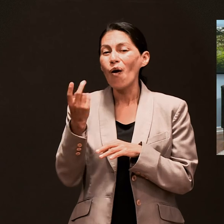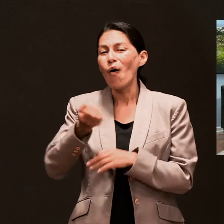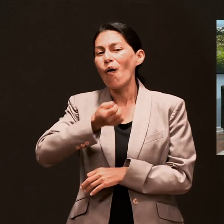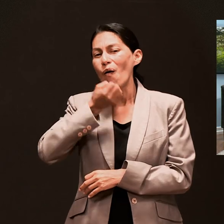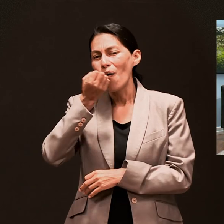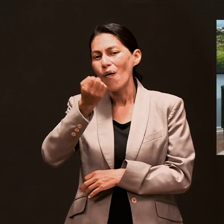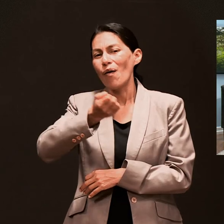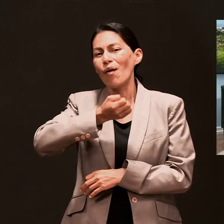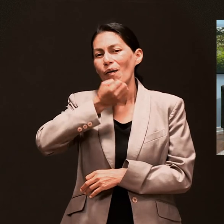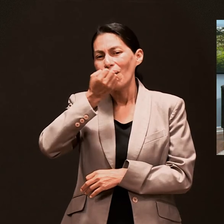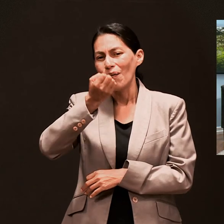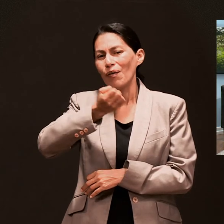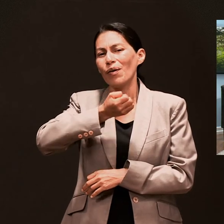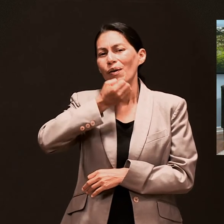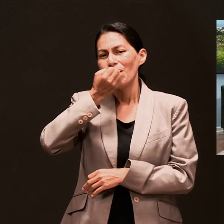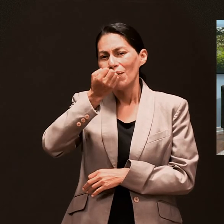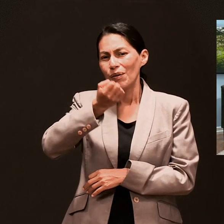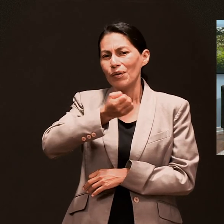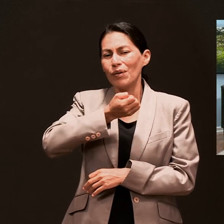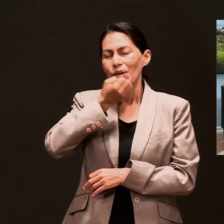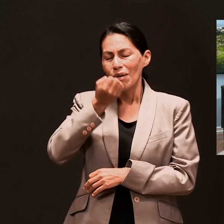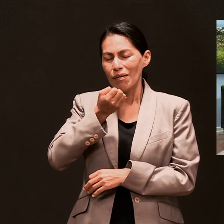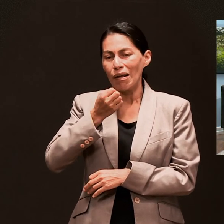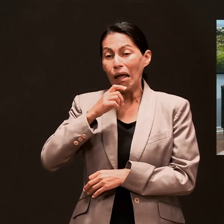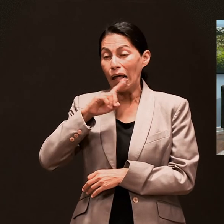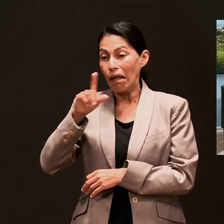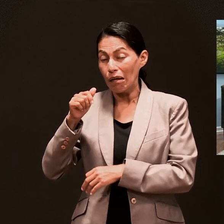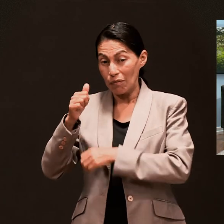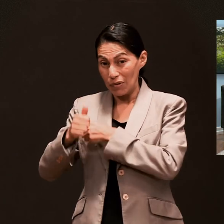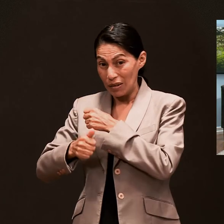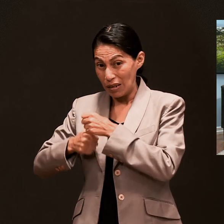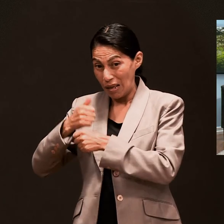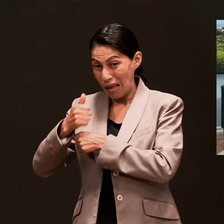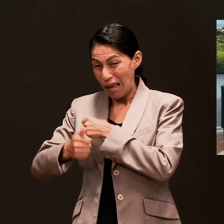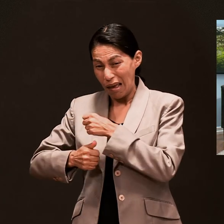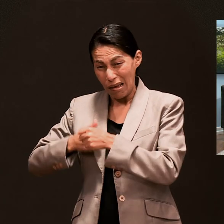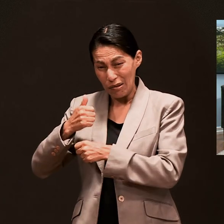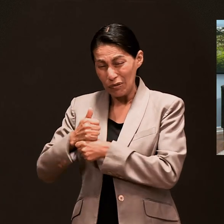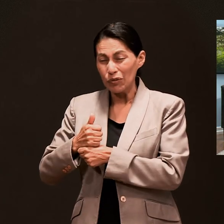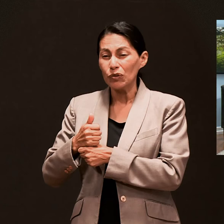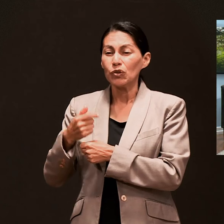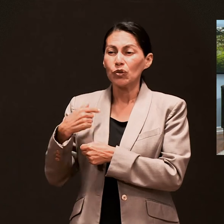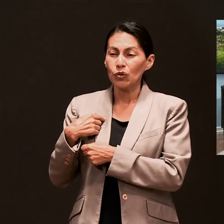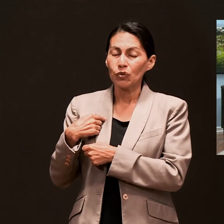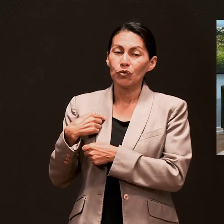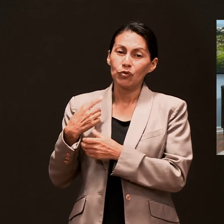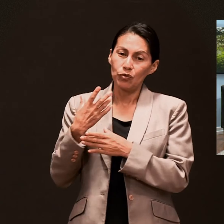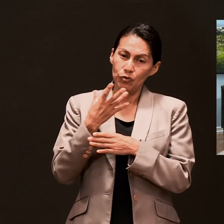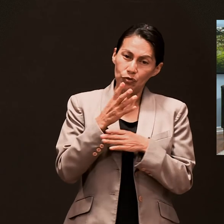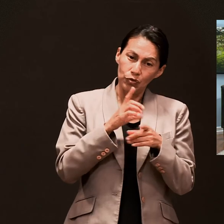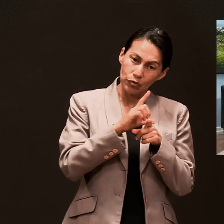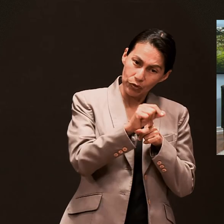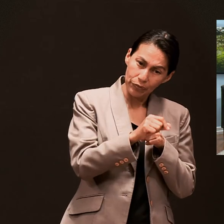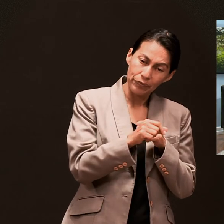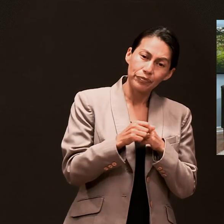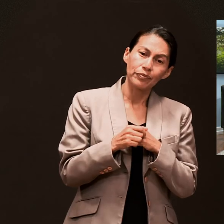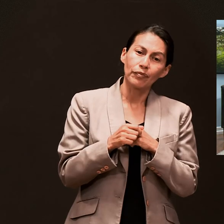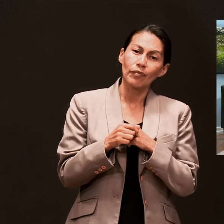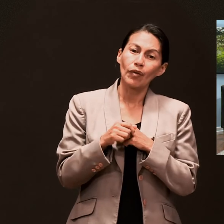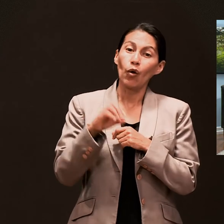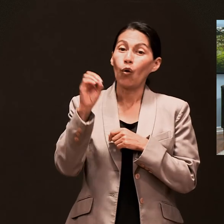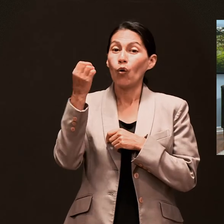y y ese tiempo llegó empecé a ir a la iglesia a finales de